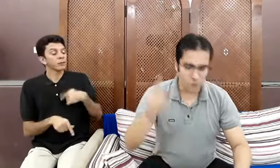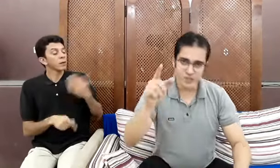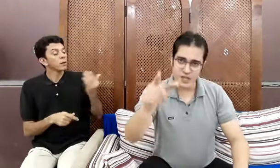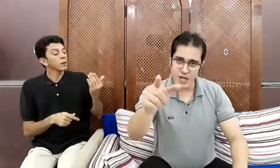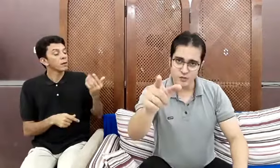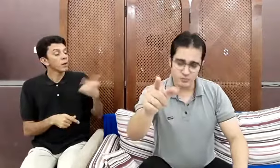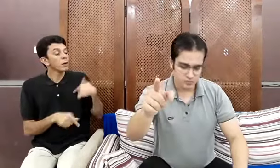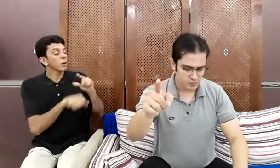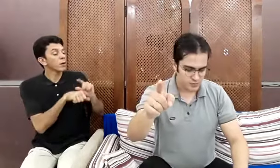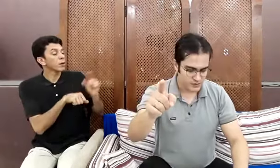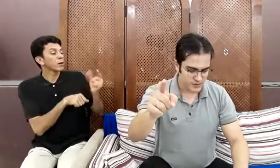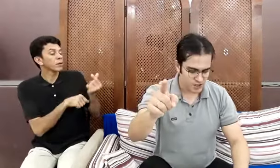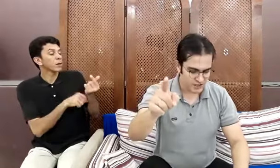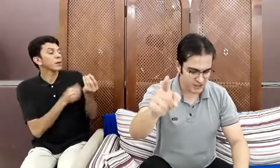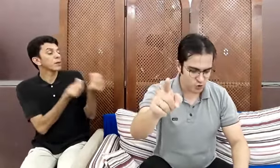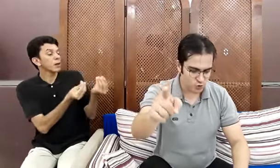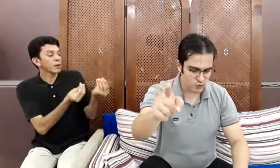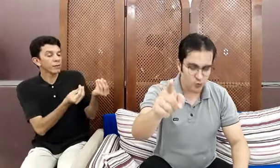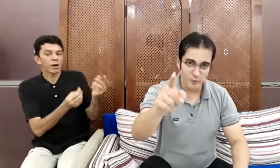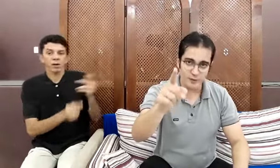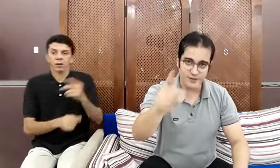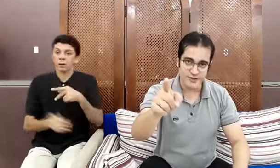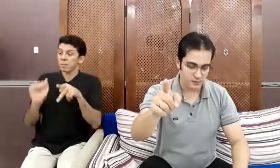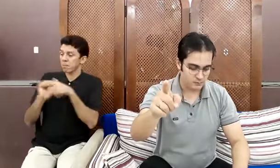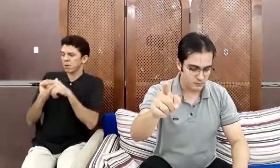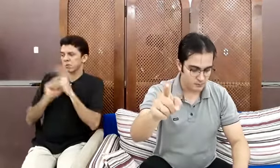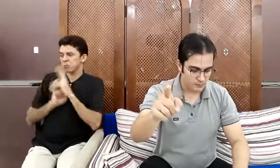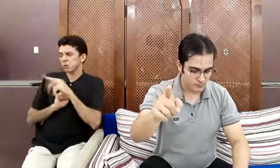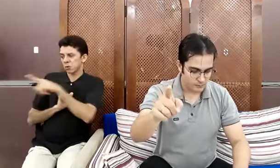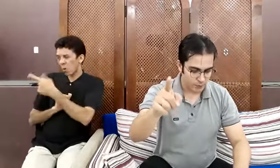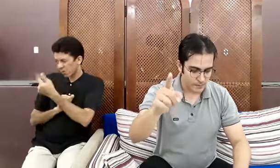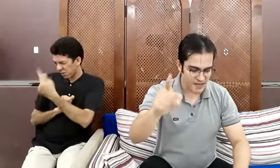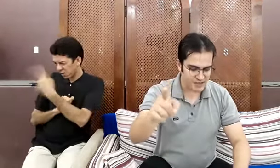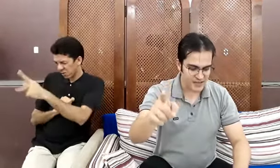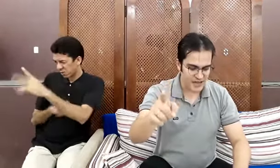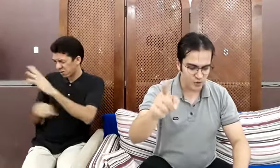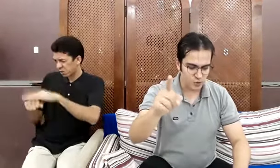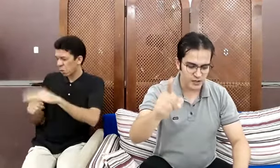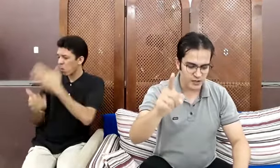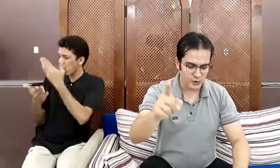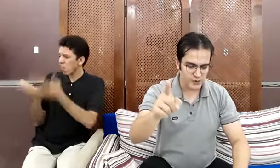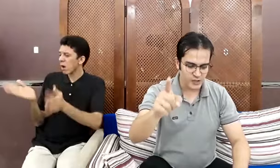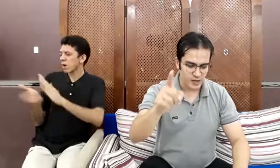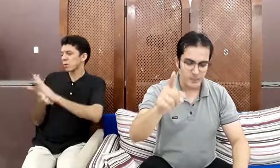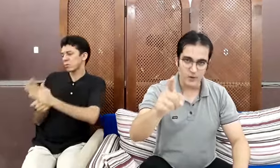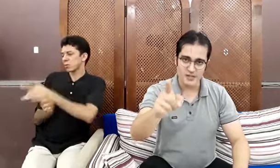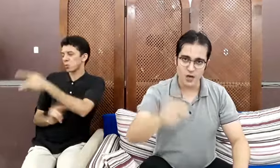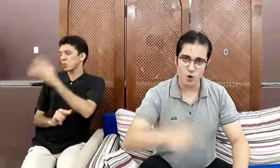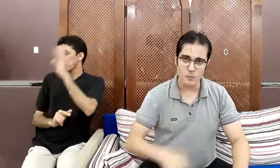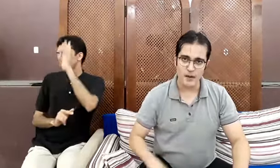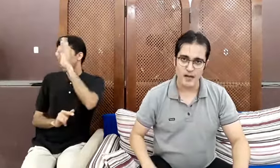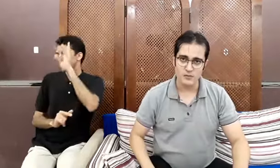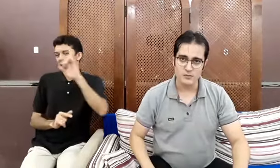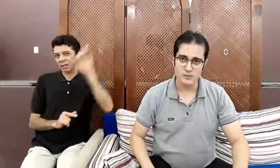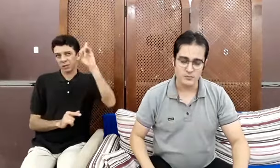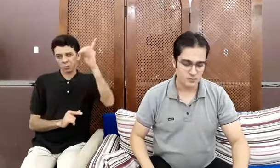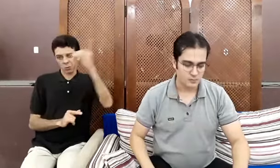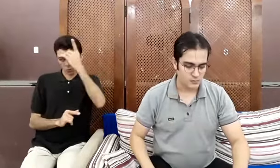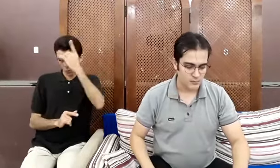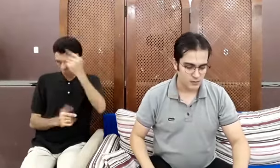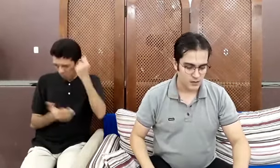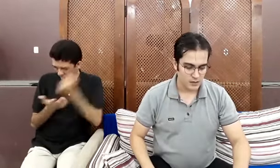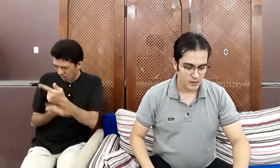seu dinheiro seja destruído com você, por imaginar que o dom de Deus pode ser comprado.